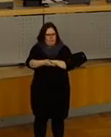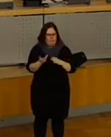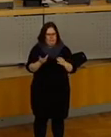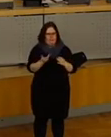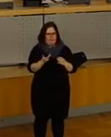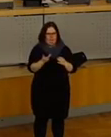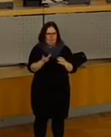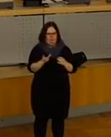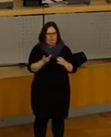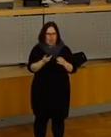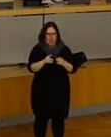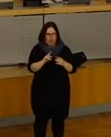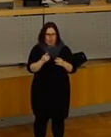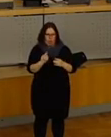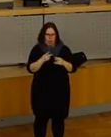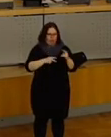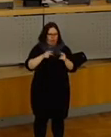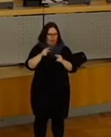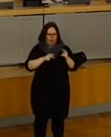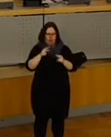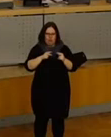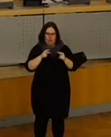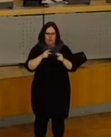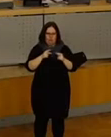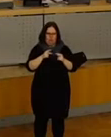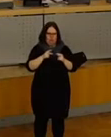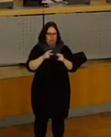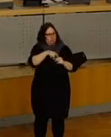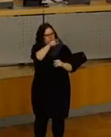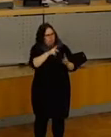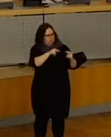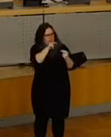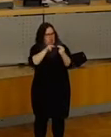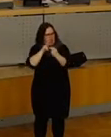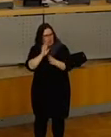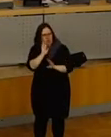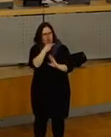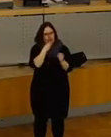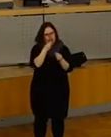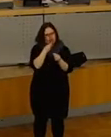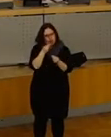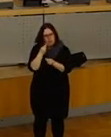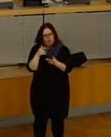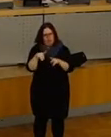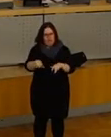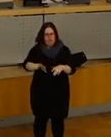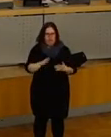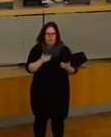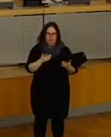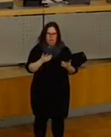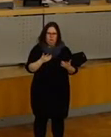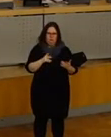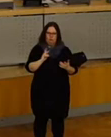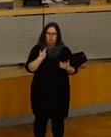und uns eben verschiedene akteure auch in der stadt gespräche mit verschiedenen akteuren in der stadt gehabt